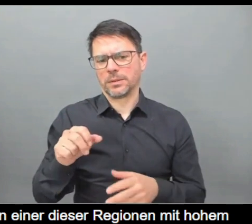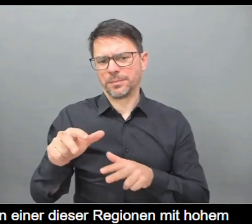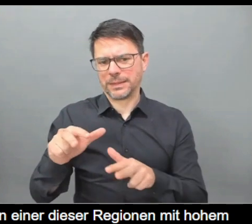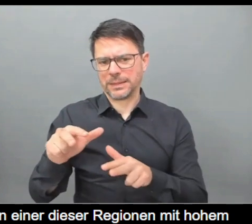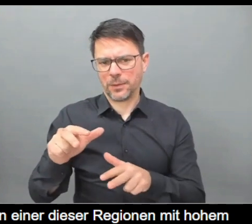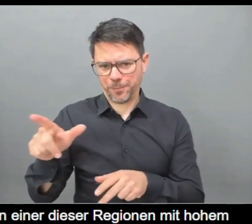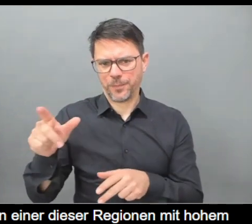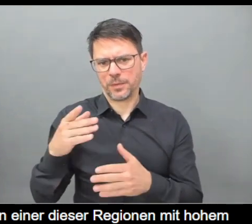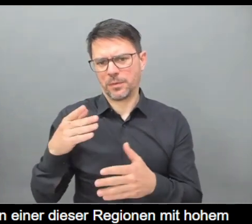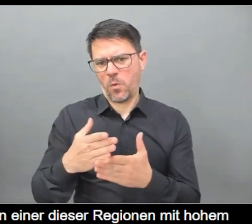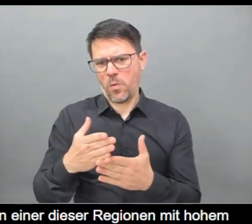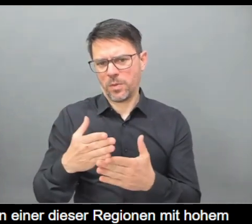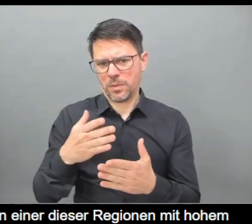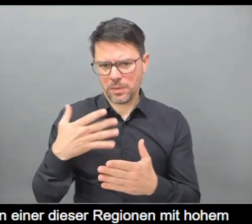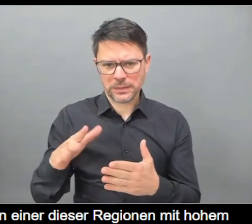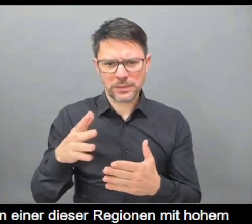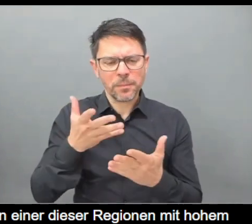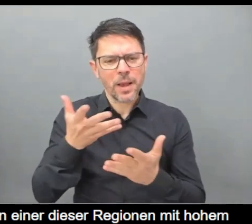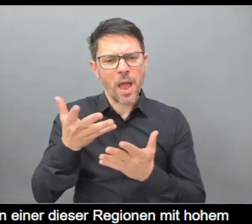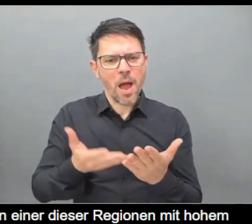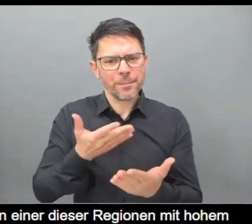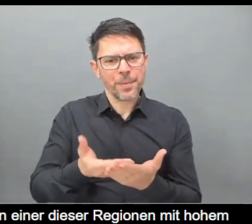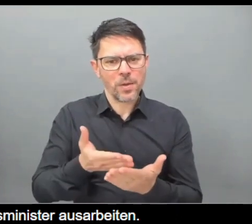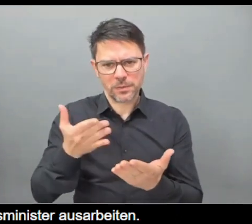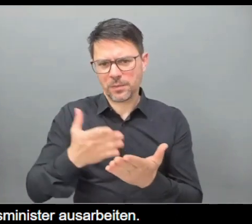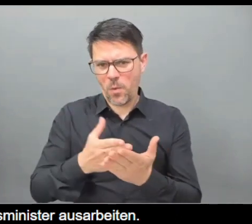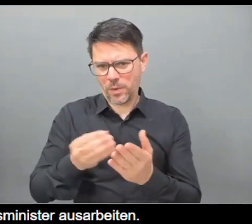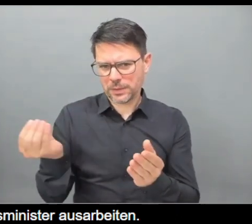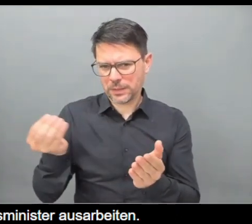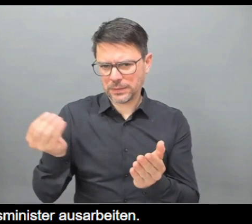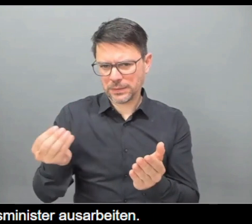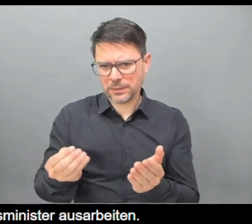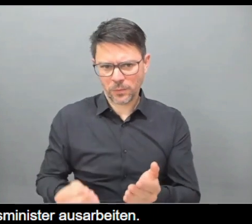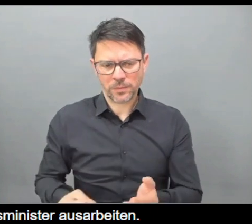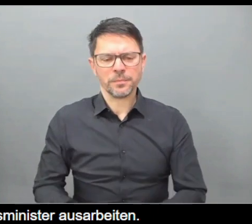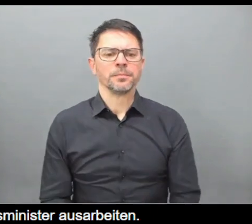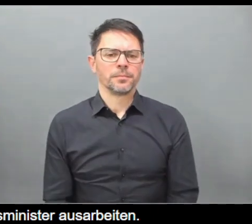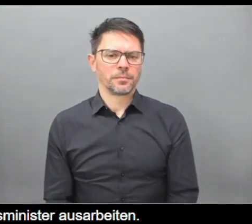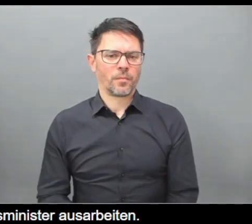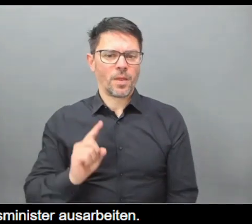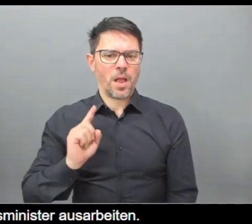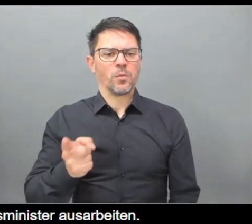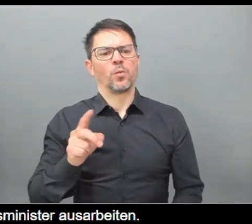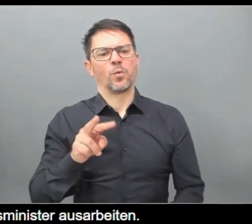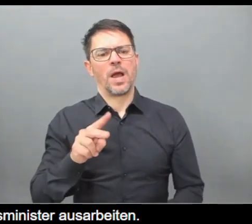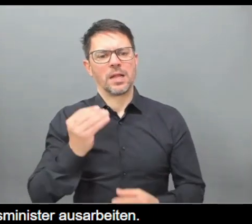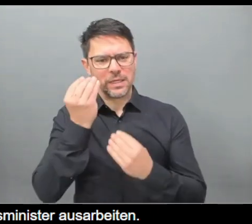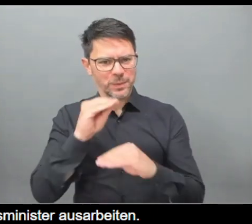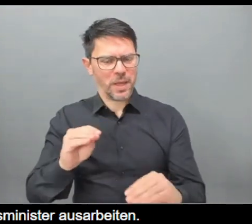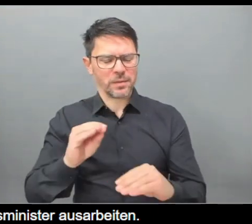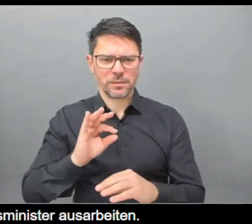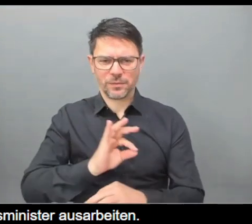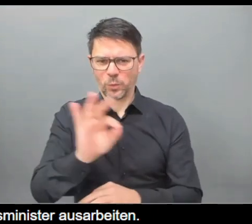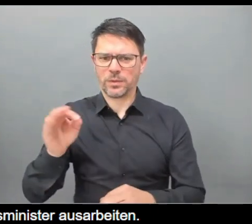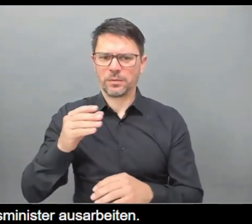Verbesserung durch die Neuausrichtung von orts- und familienbezogenen Bezügebestandteilen in den Ballungsräumen.